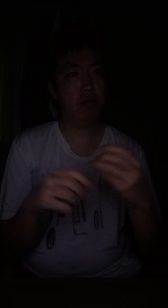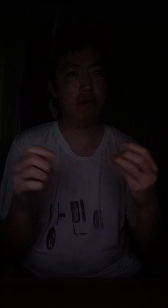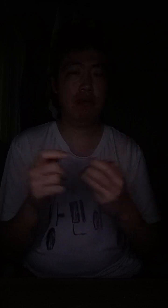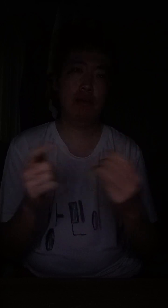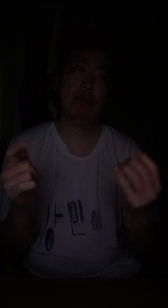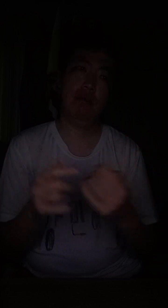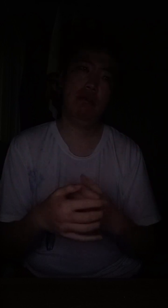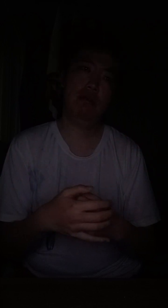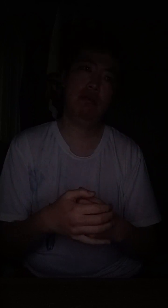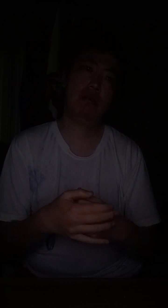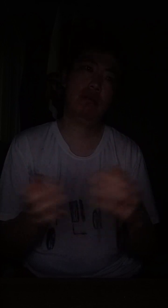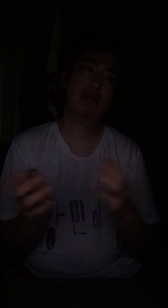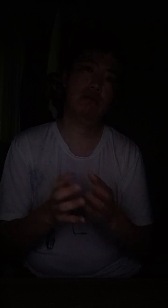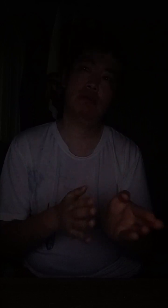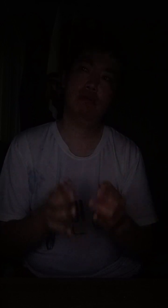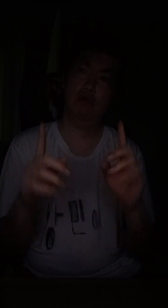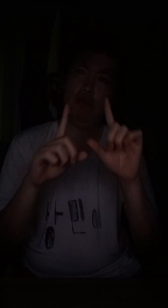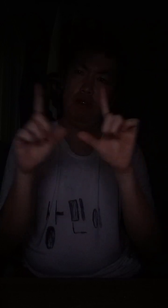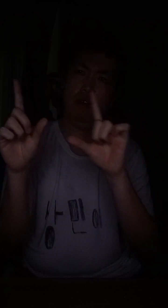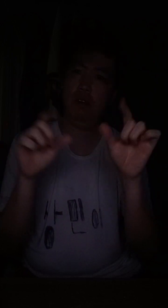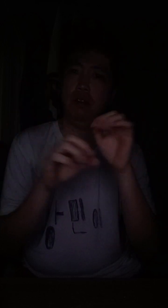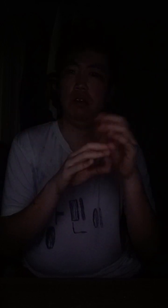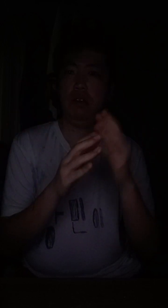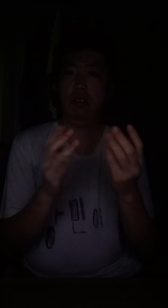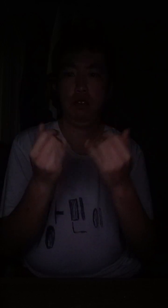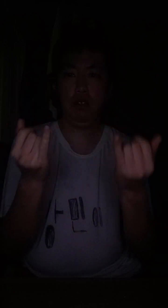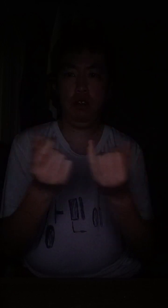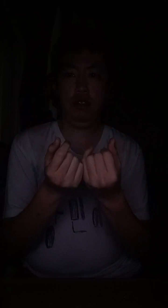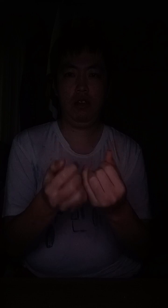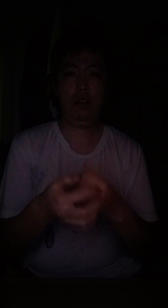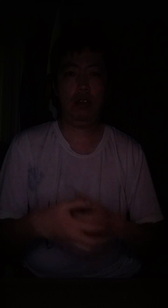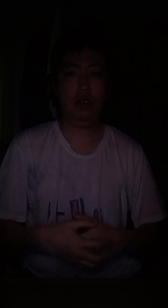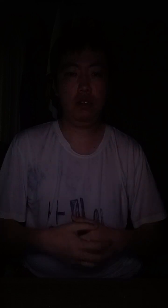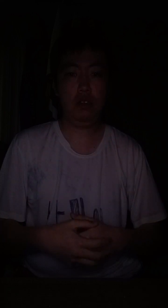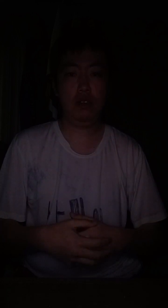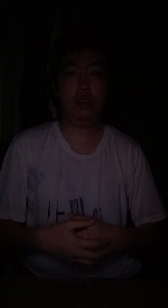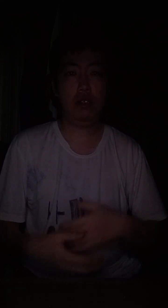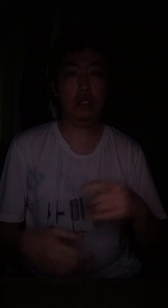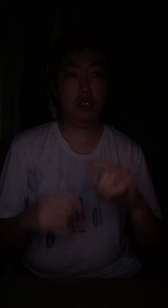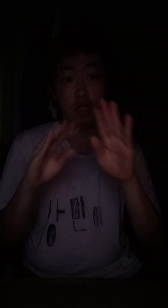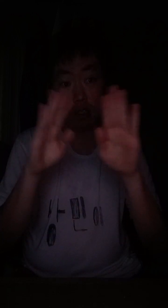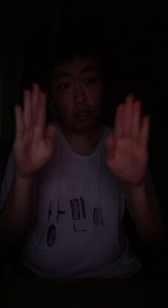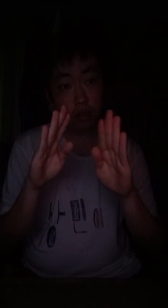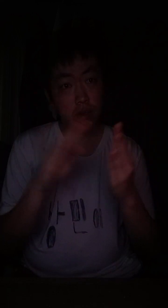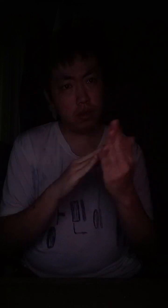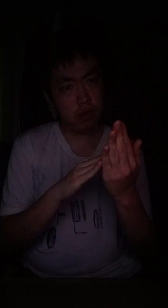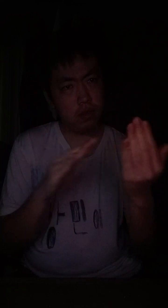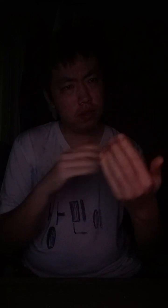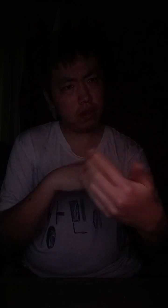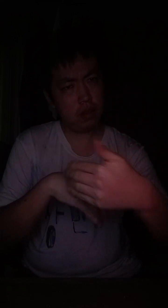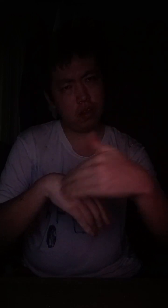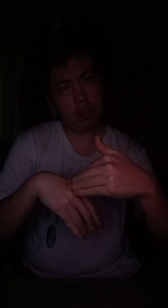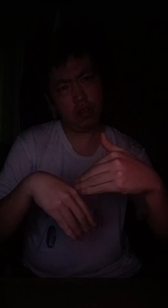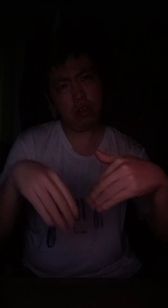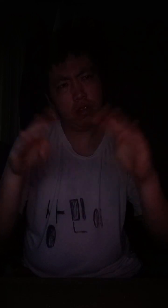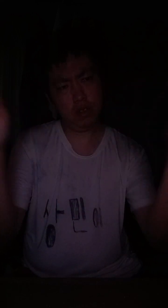이유인데요. 손쉽게 몰카를 감지해내는 방법도 있습니다. 셀로 탐지를 카메라 뒷면에 후레쉬하고 카메라에